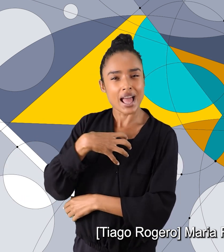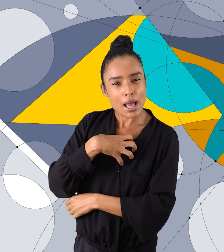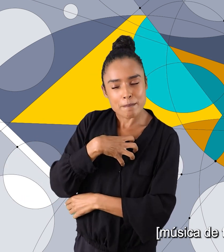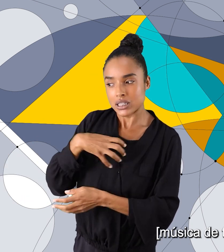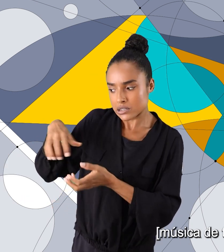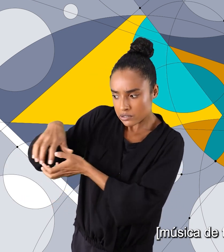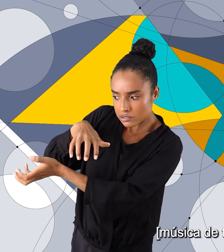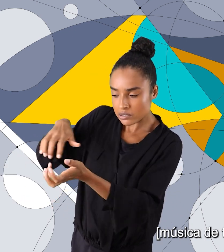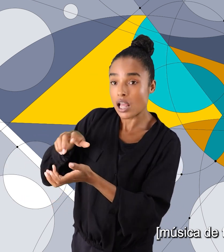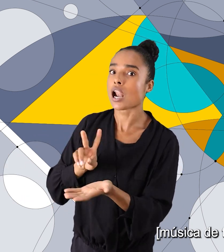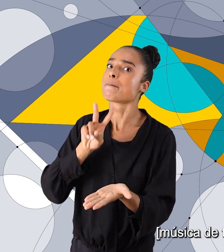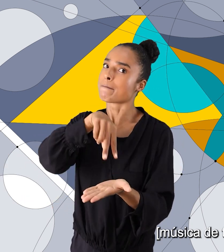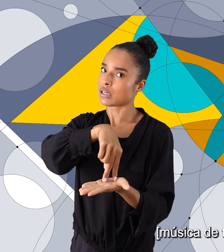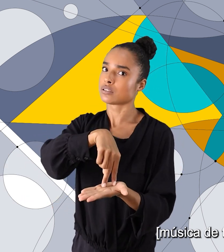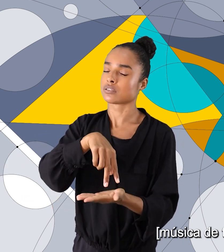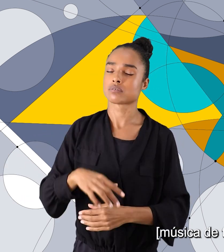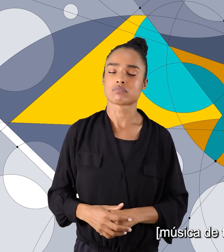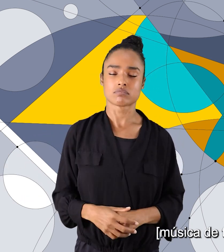Oliveira.